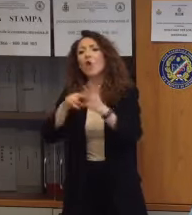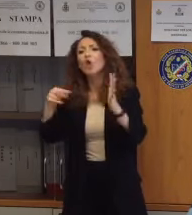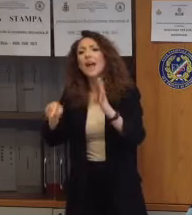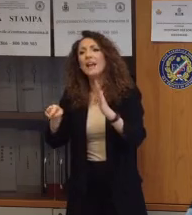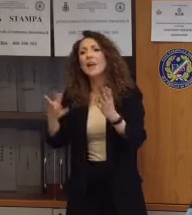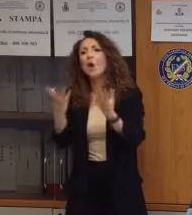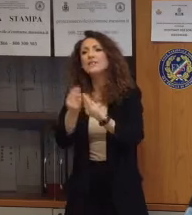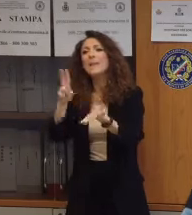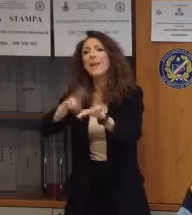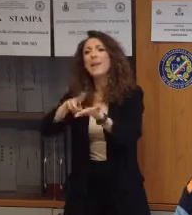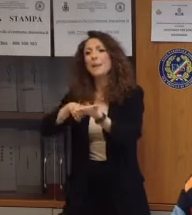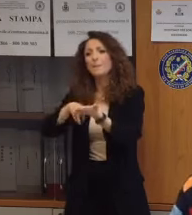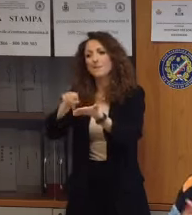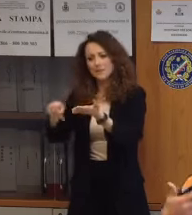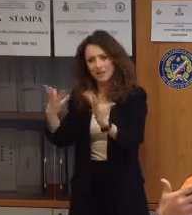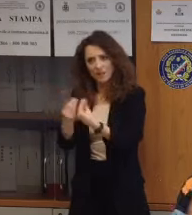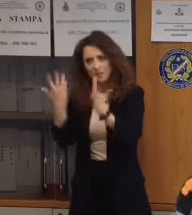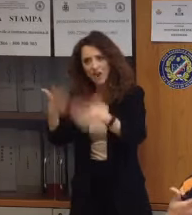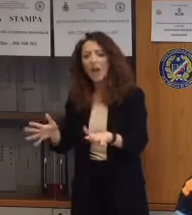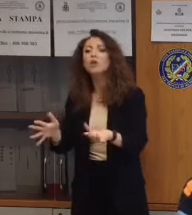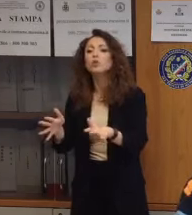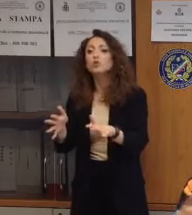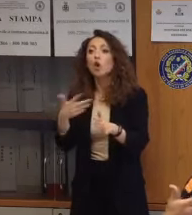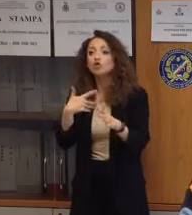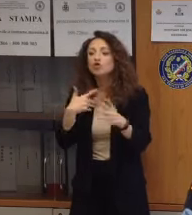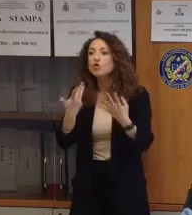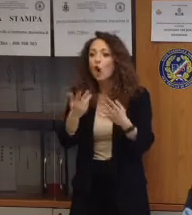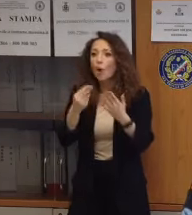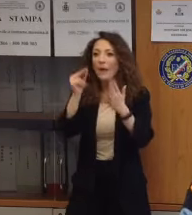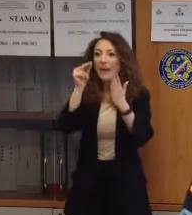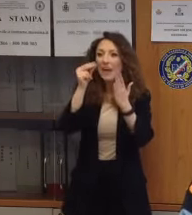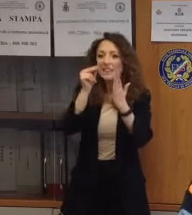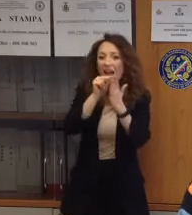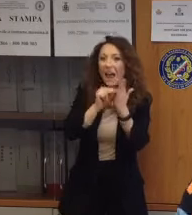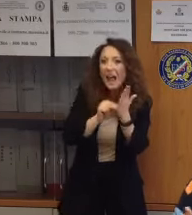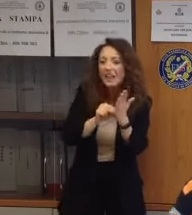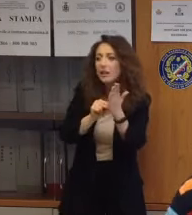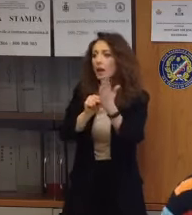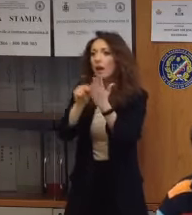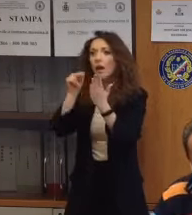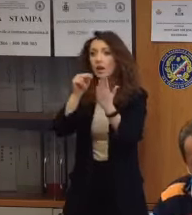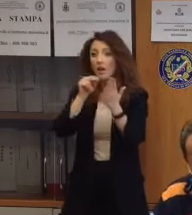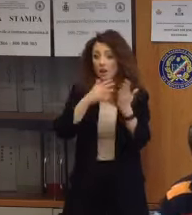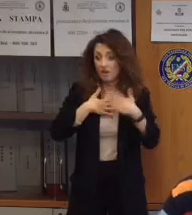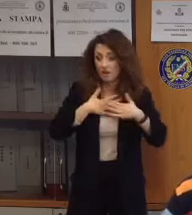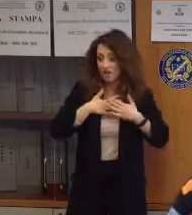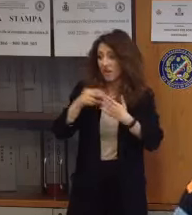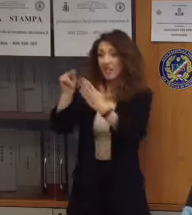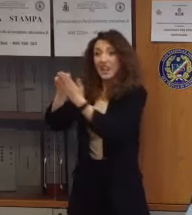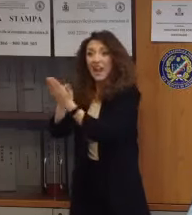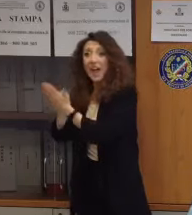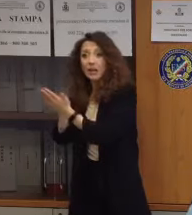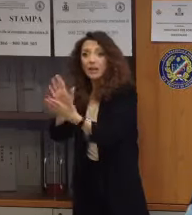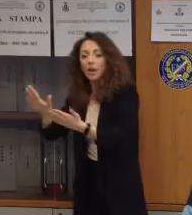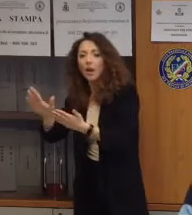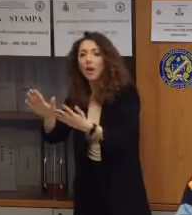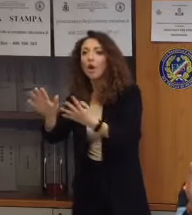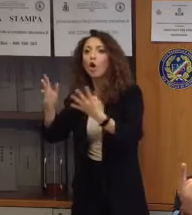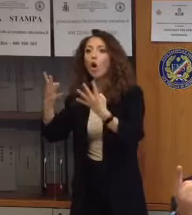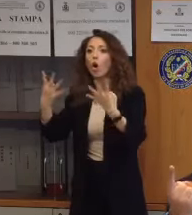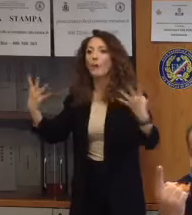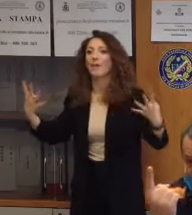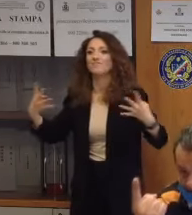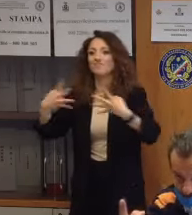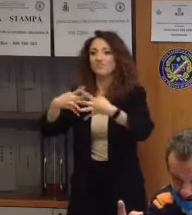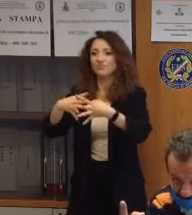dati che porteranno a individuare già in corso d'opera. Quindi ci